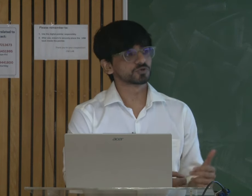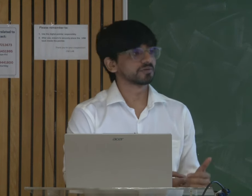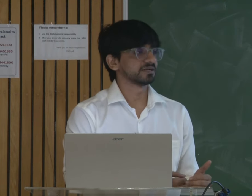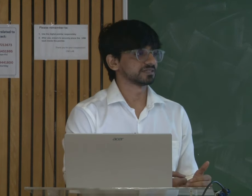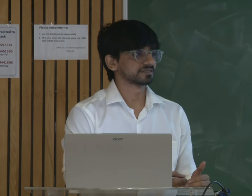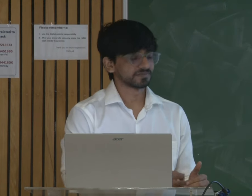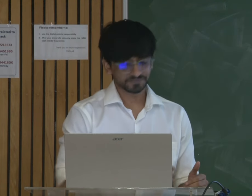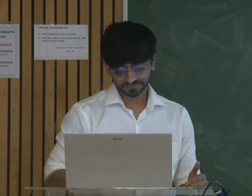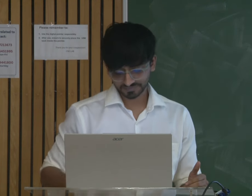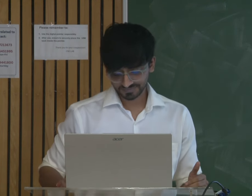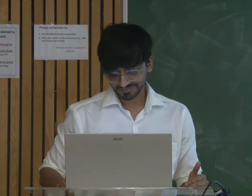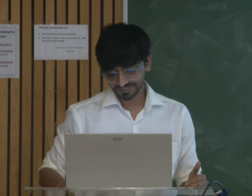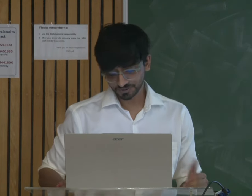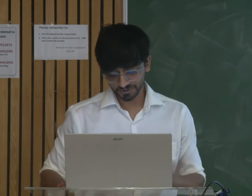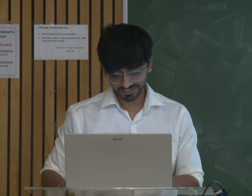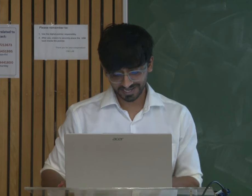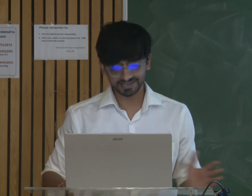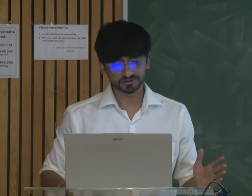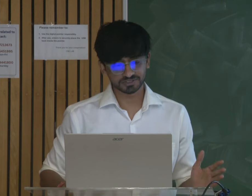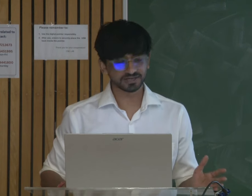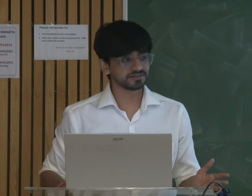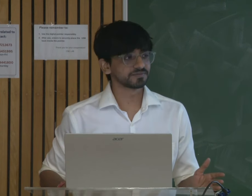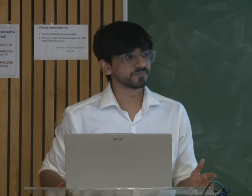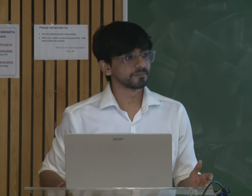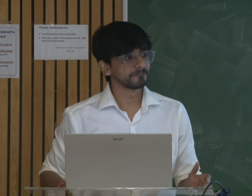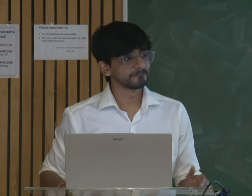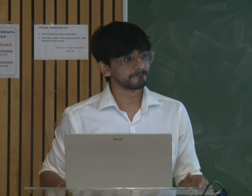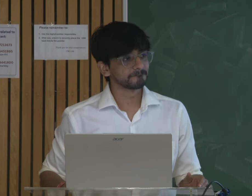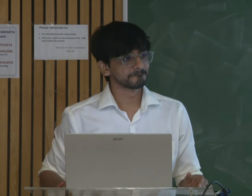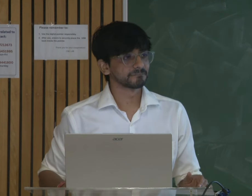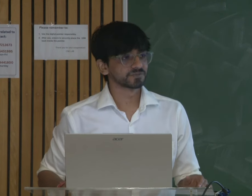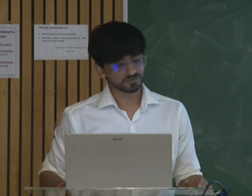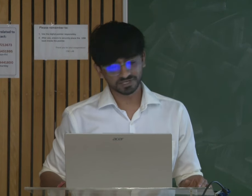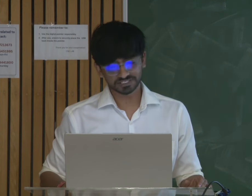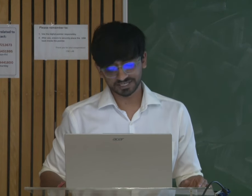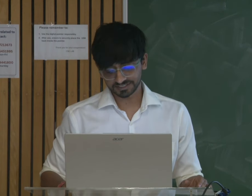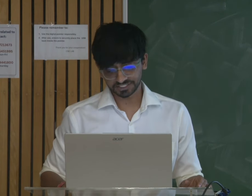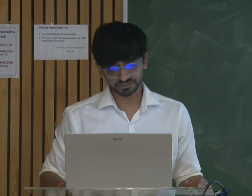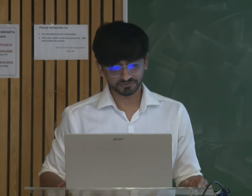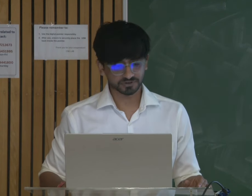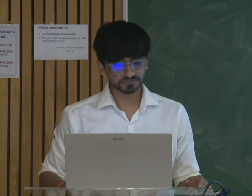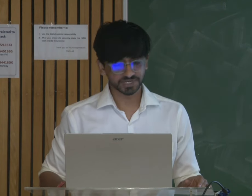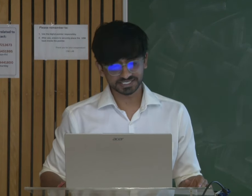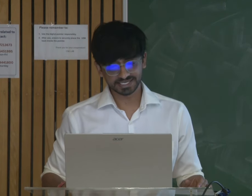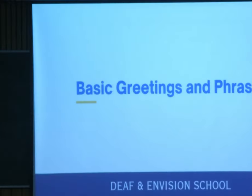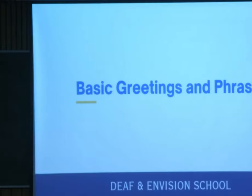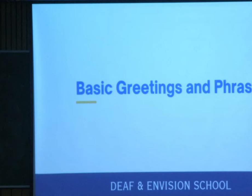सोशल मीडियाज। सो एनी डाउट टिल हेयर? सो वील स्टार्ट द सेशन फ्रॉम बेसिक ग्रीटिंग्स एंड